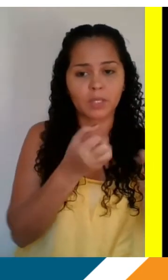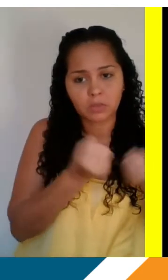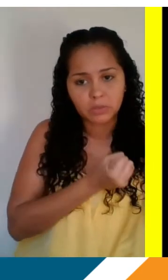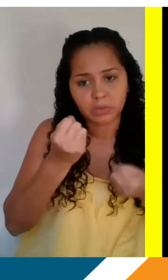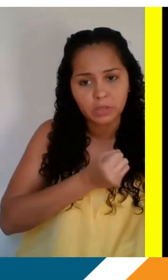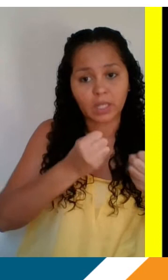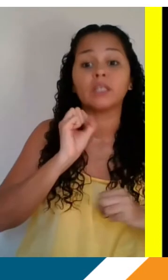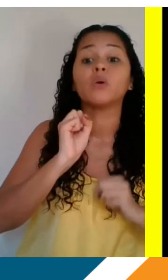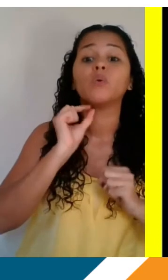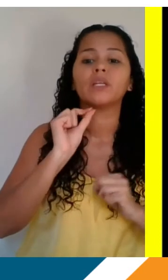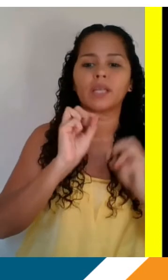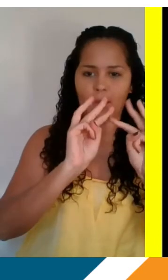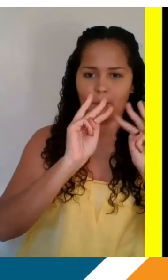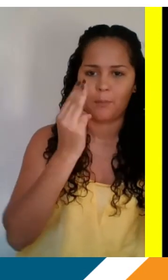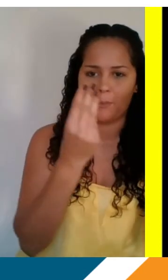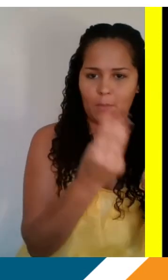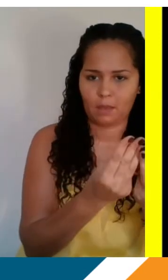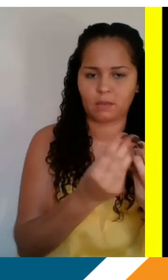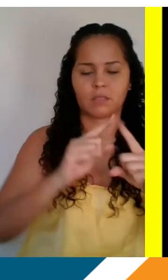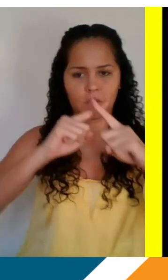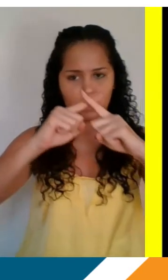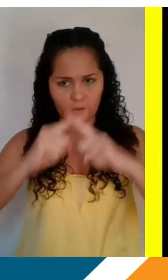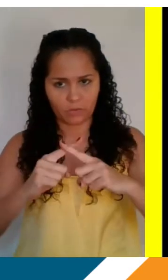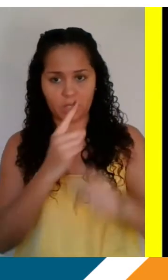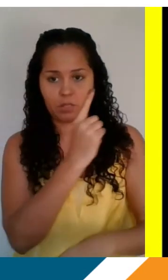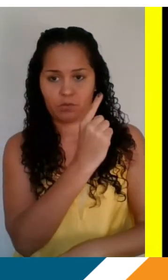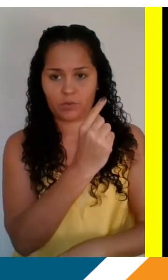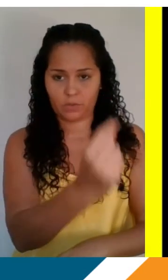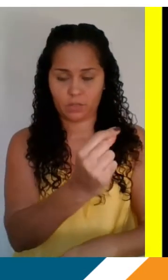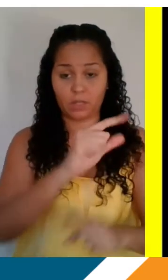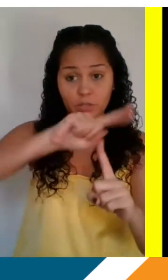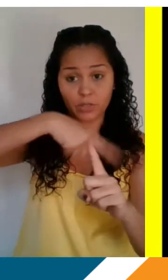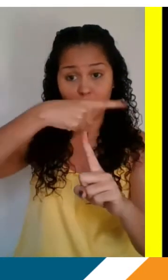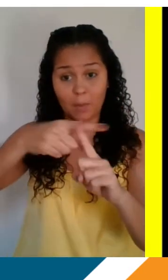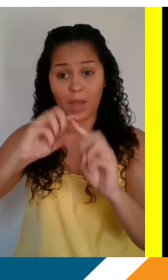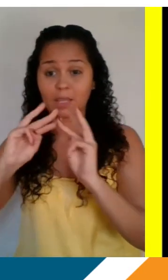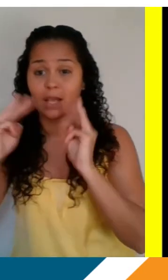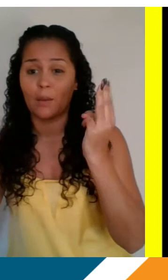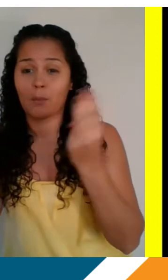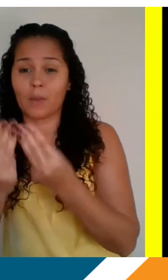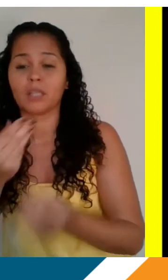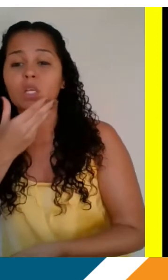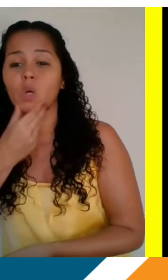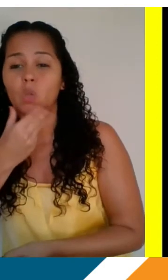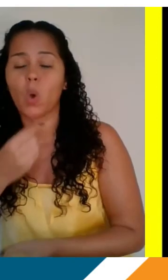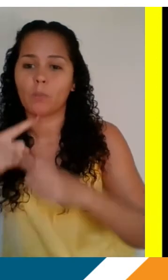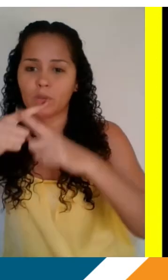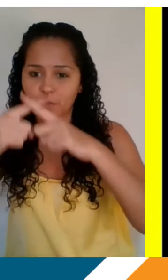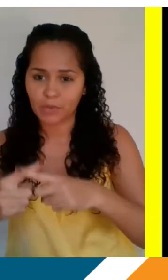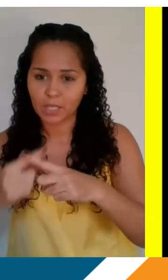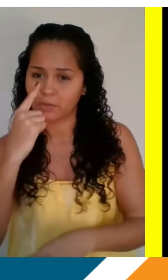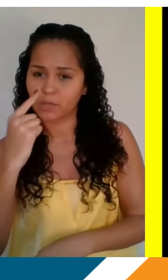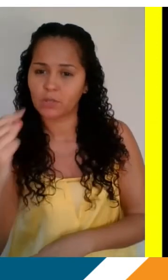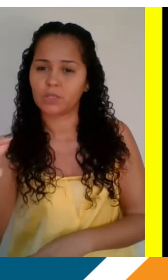do carrinho. Então, massa do carrinho vezes a velocidade do carrinho, mais a massa do homem vezes a velocidade